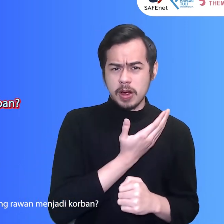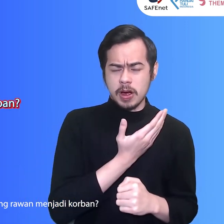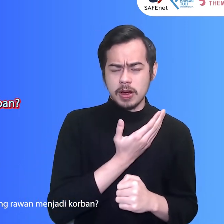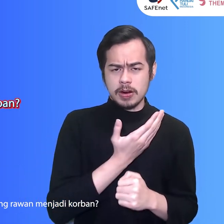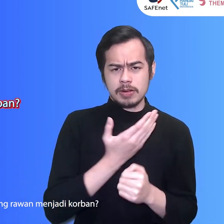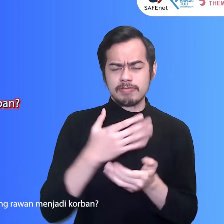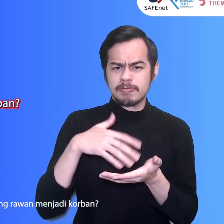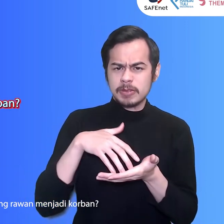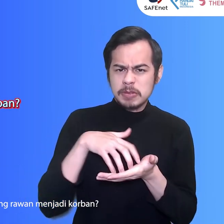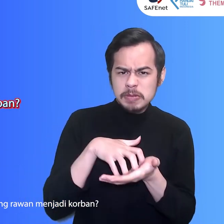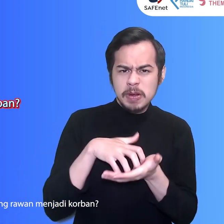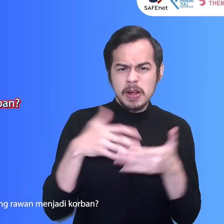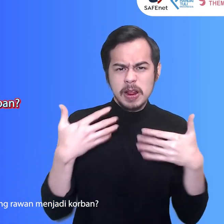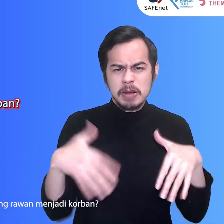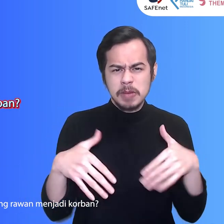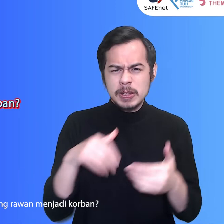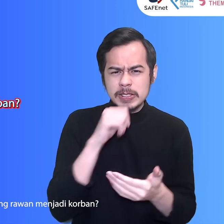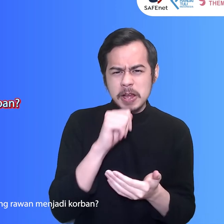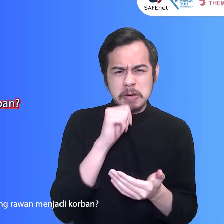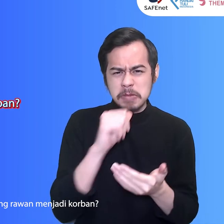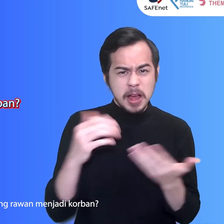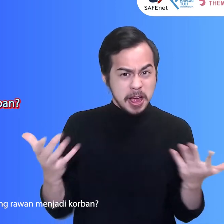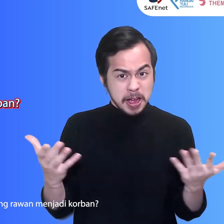Hai siapa saja yang rawan menjadi korban